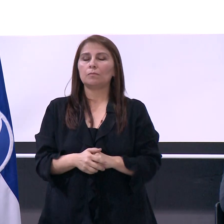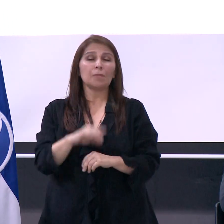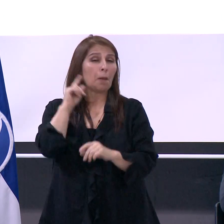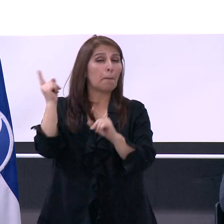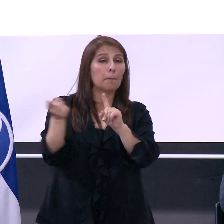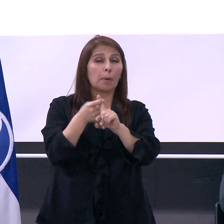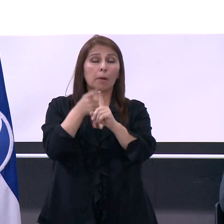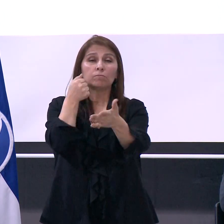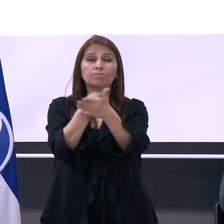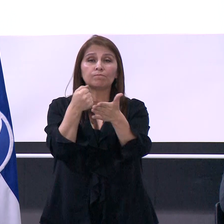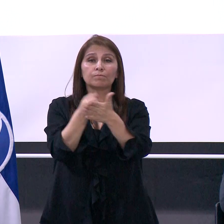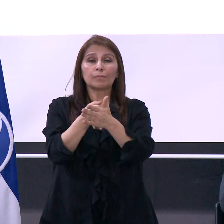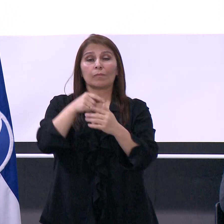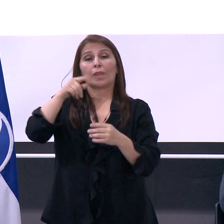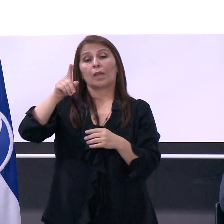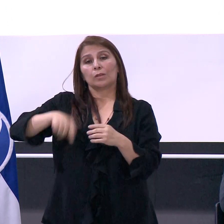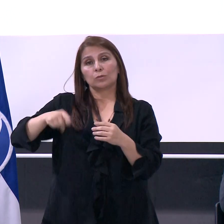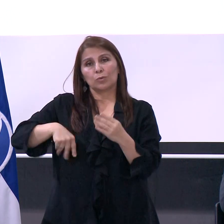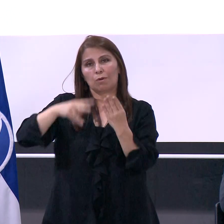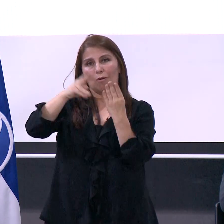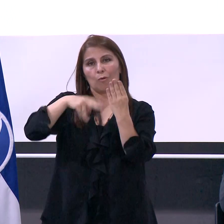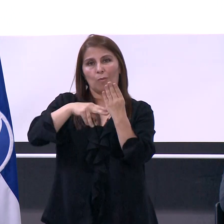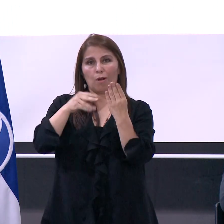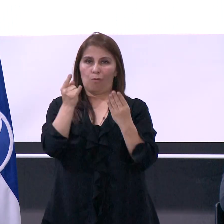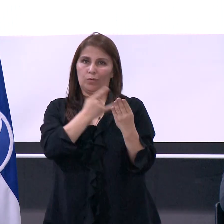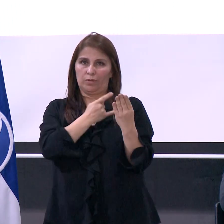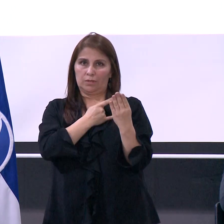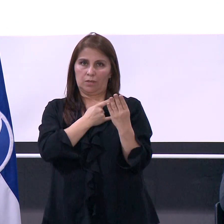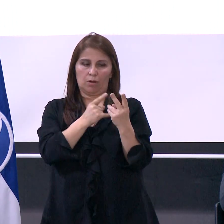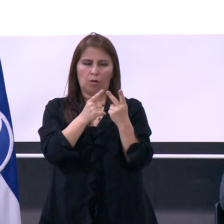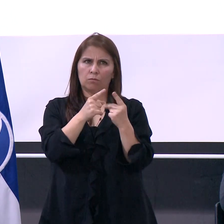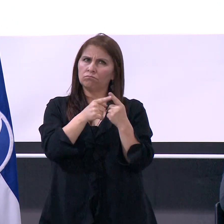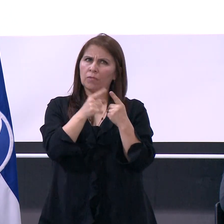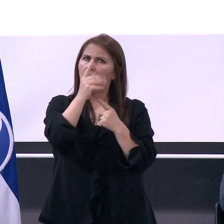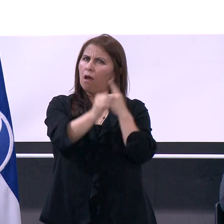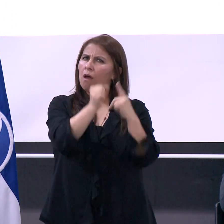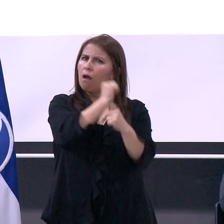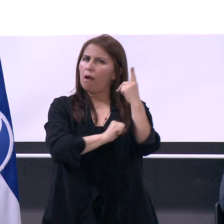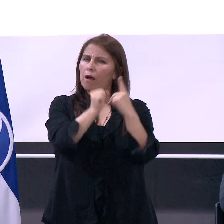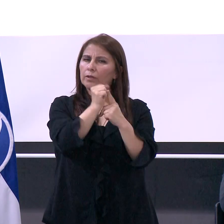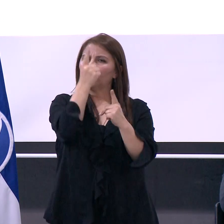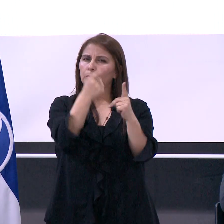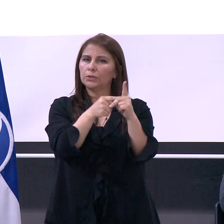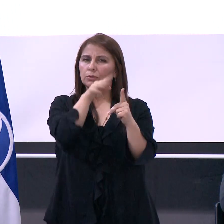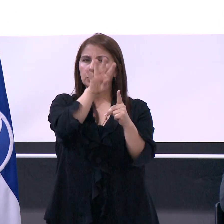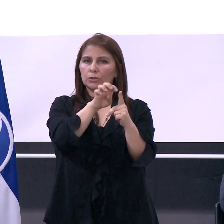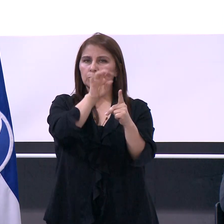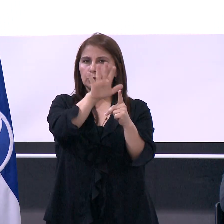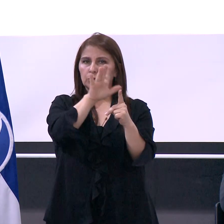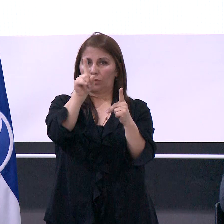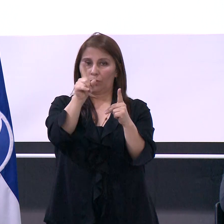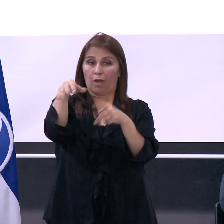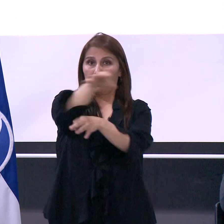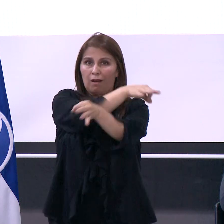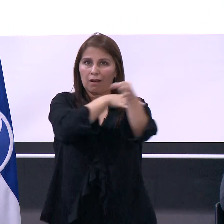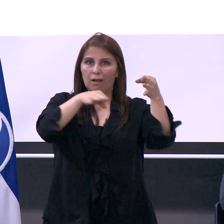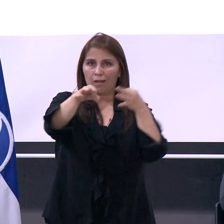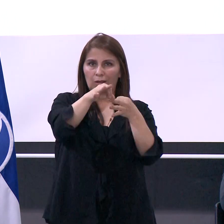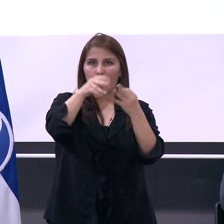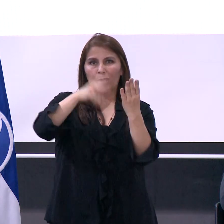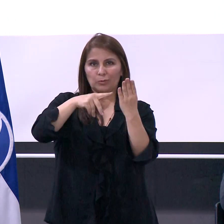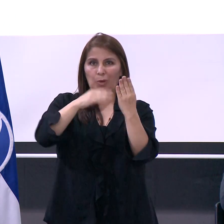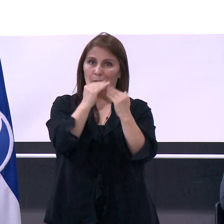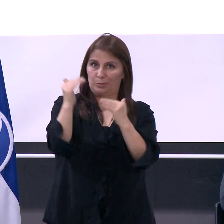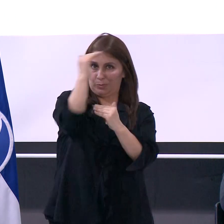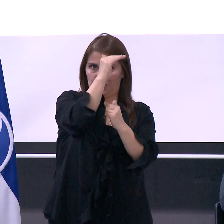la creación de la escuela normal universitaria en el 51 que reemplazaría la escuela normal superior pero dividida